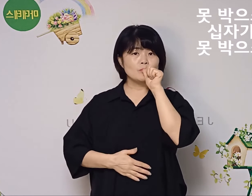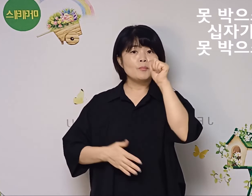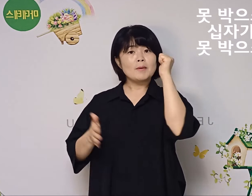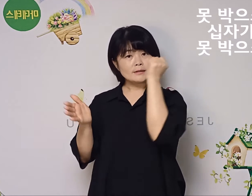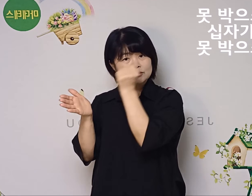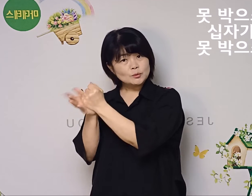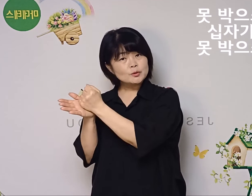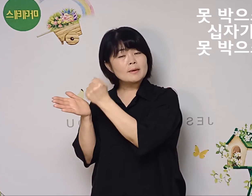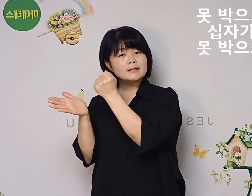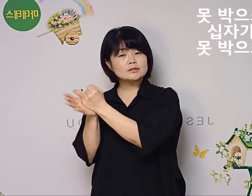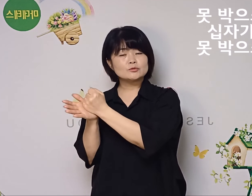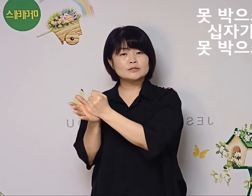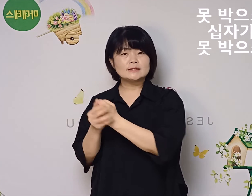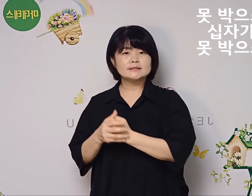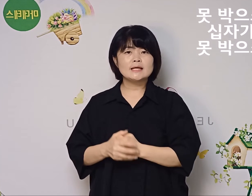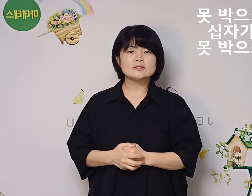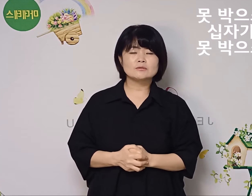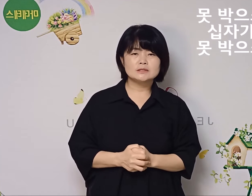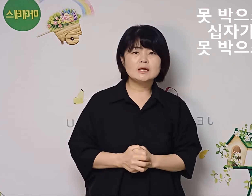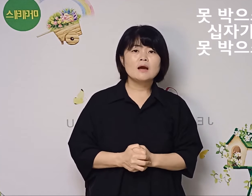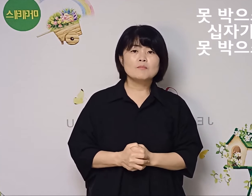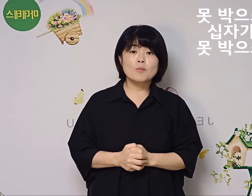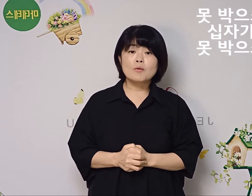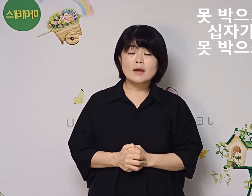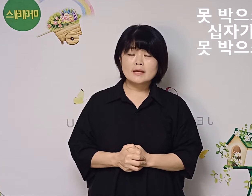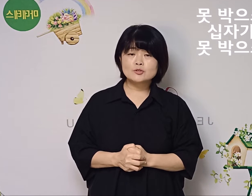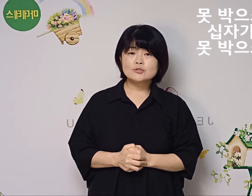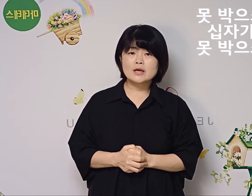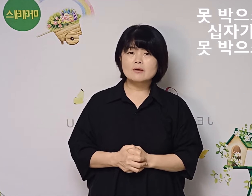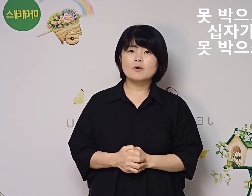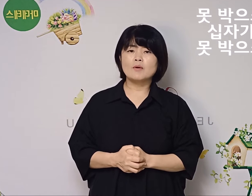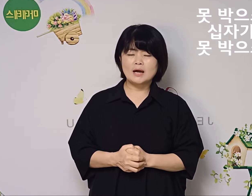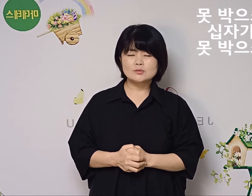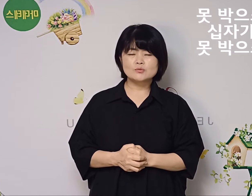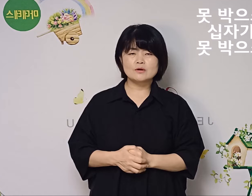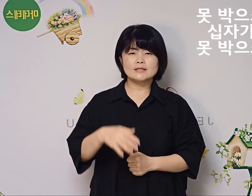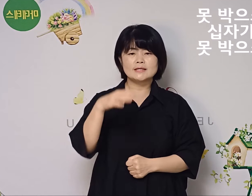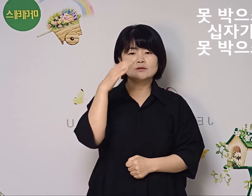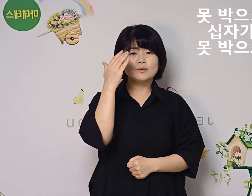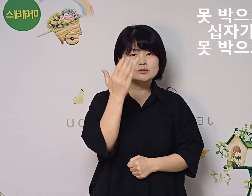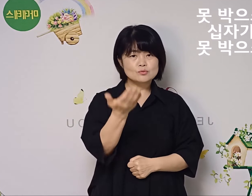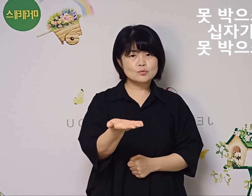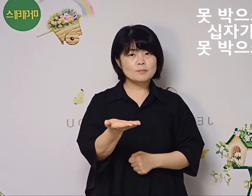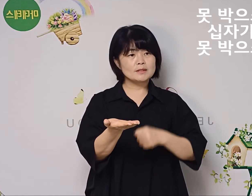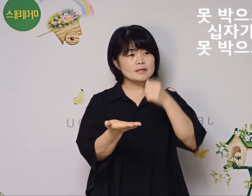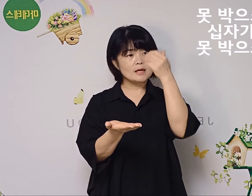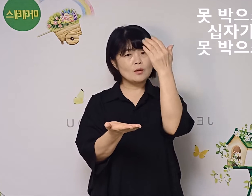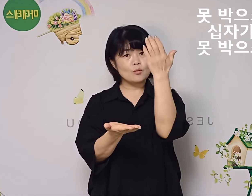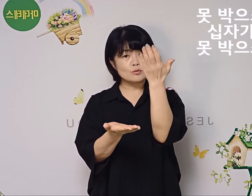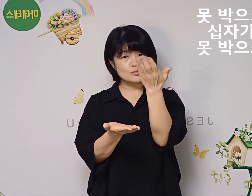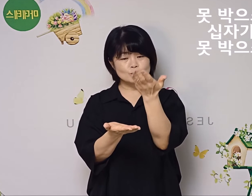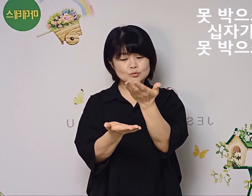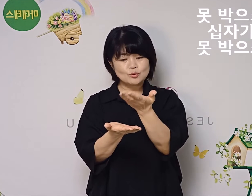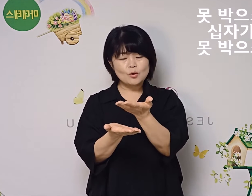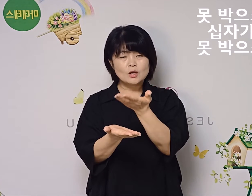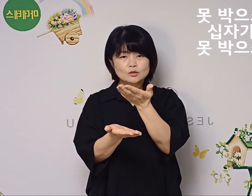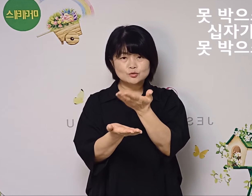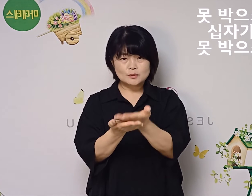못 박으소서만 하셔도 되는데, 저는 뭐뭐 해주세요, 뭐뭐 하소서 할 때는 왼손 손바닥에 오른손으로 2번